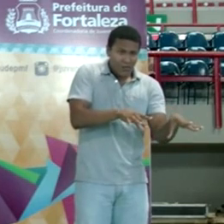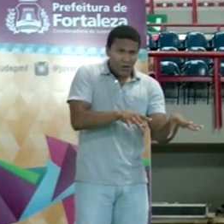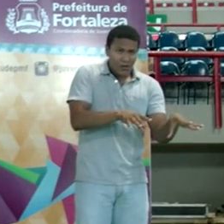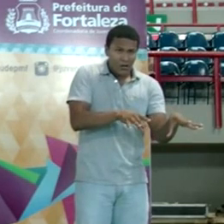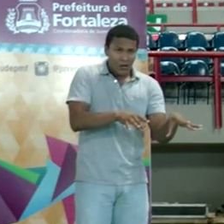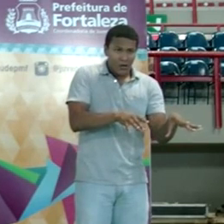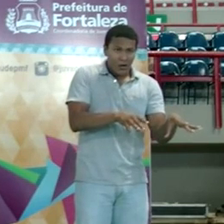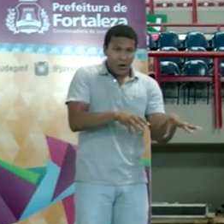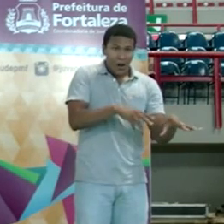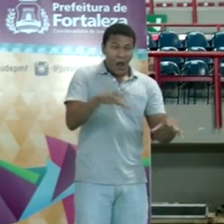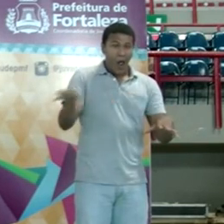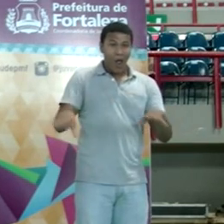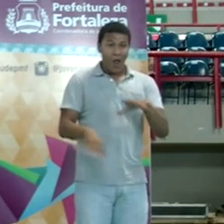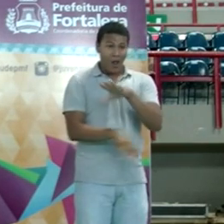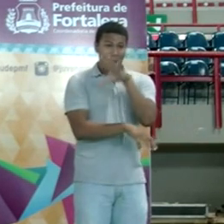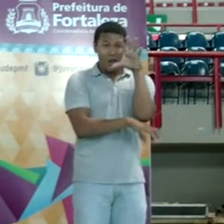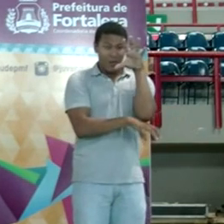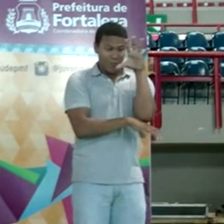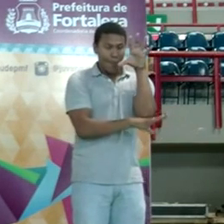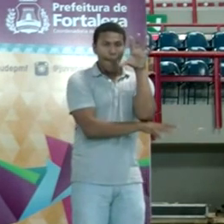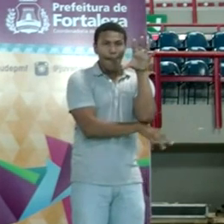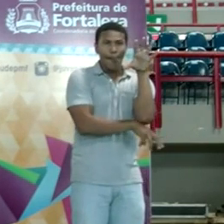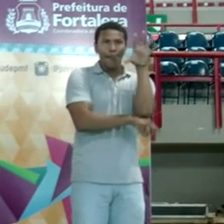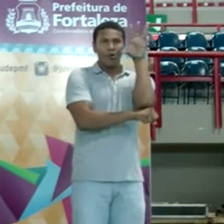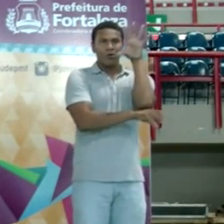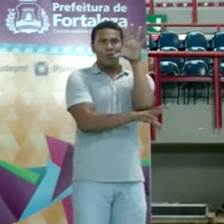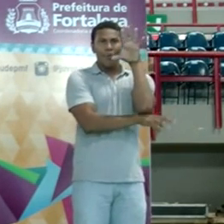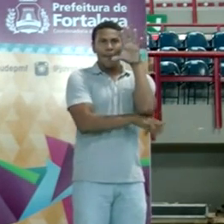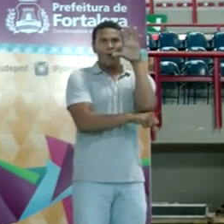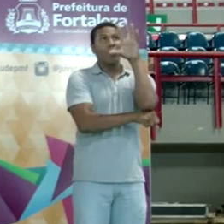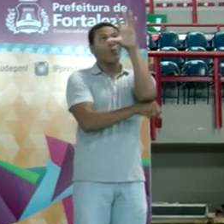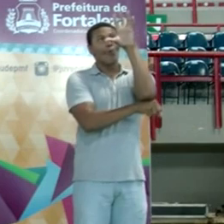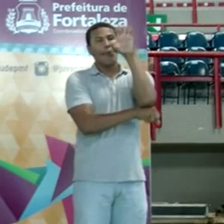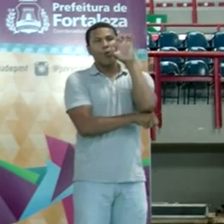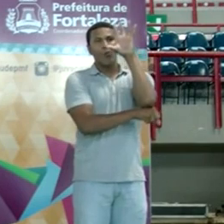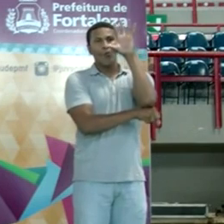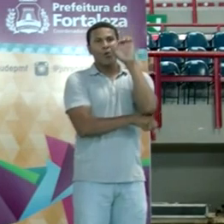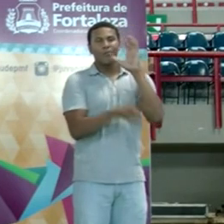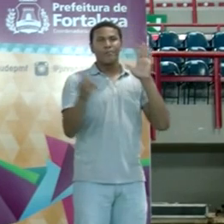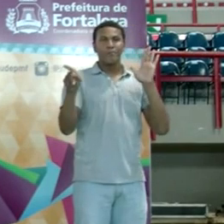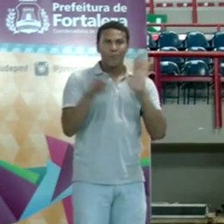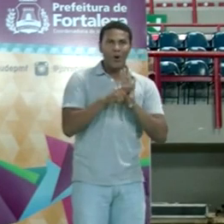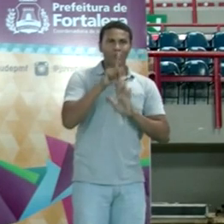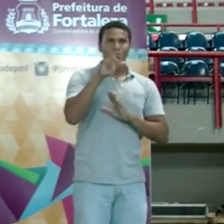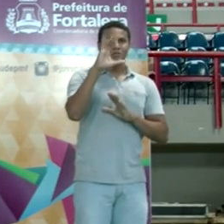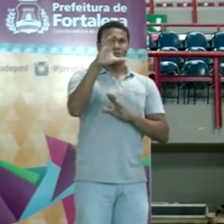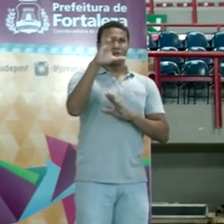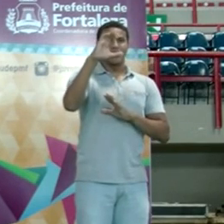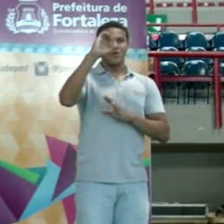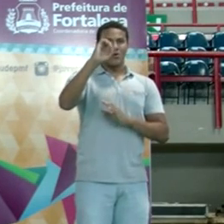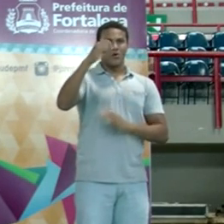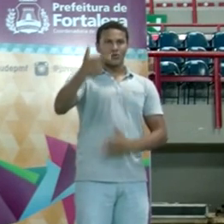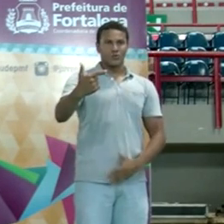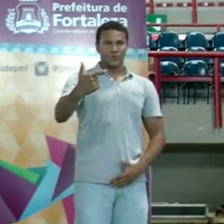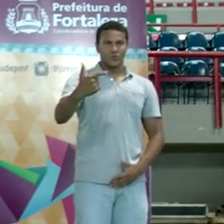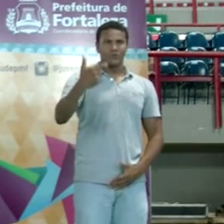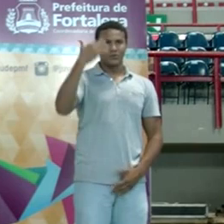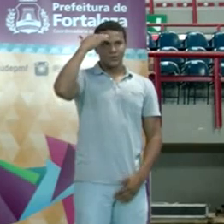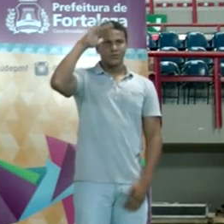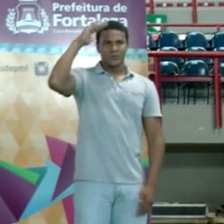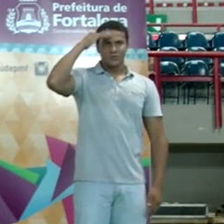sugam o CO2 que os carros estão gastando, estão jogando na atmosfera. Mas que libera CO2, eles liberam,